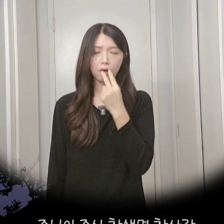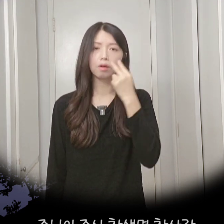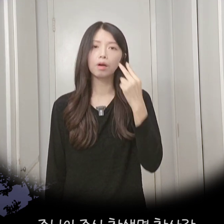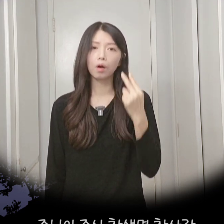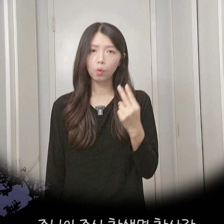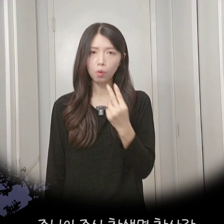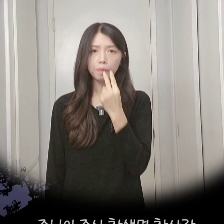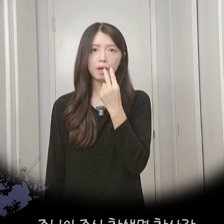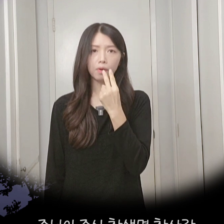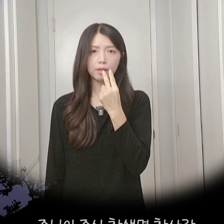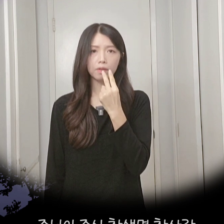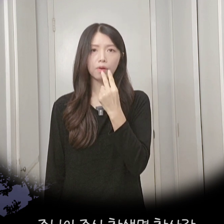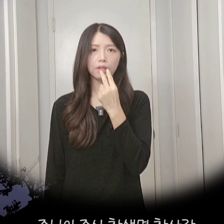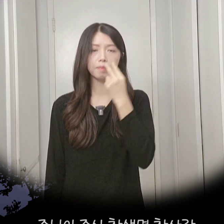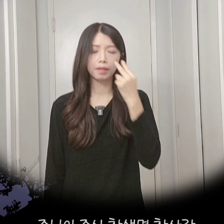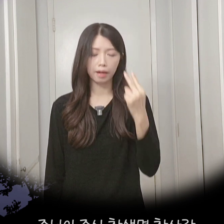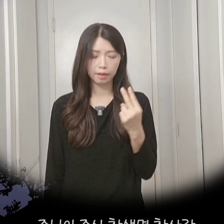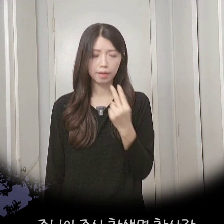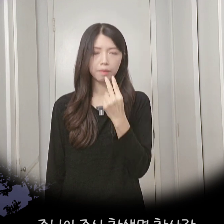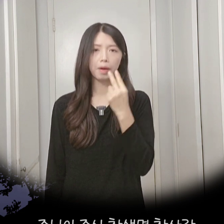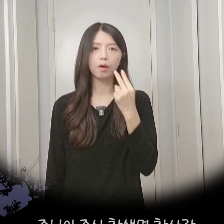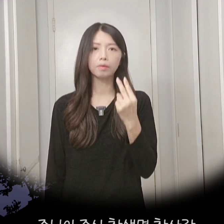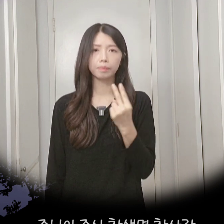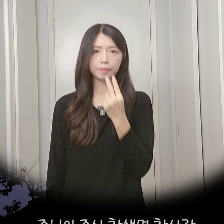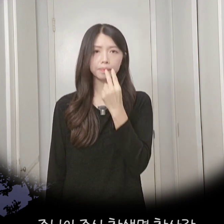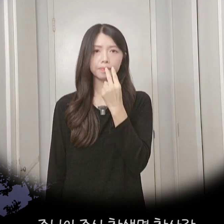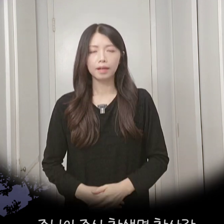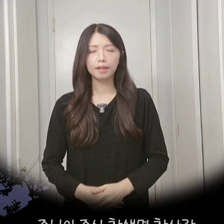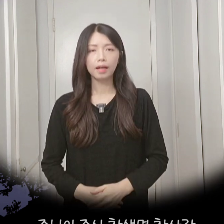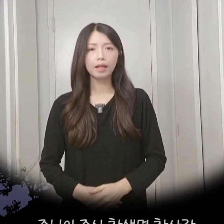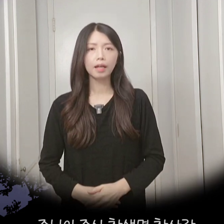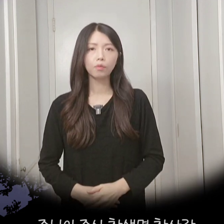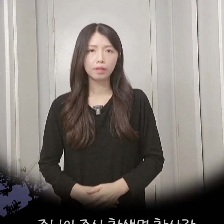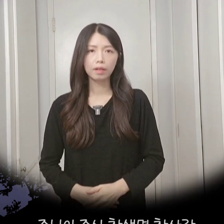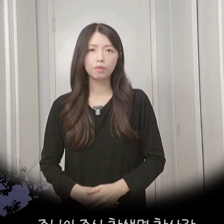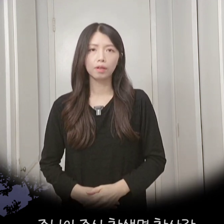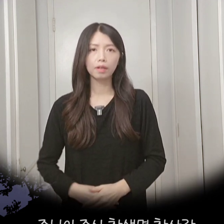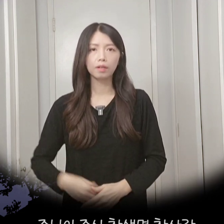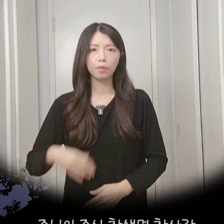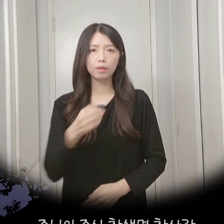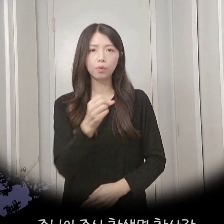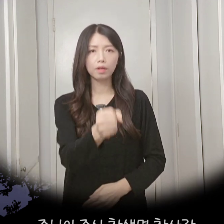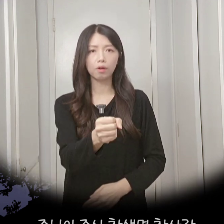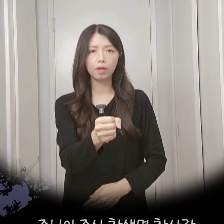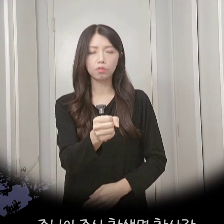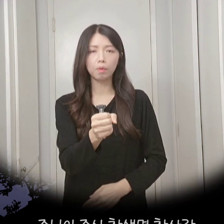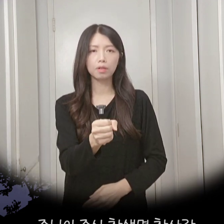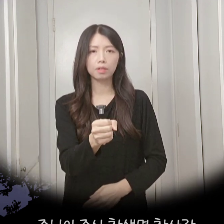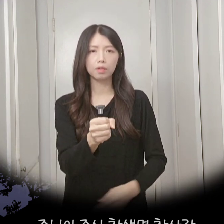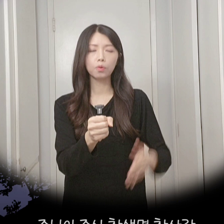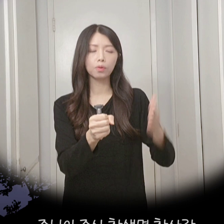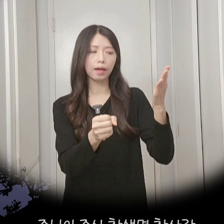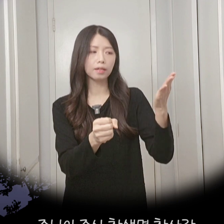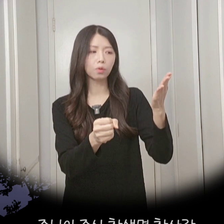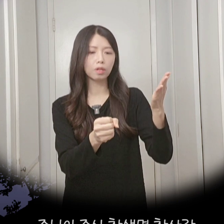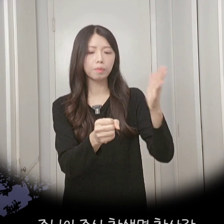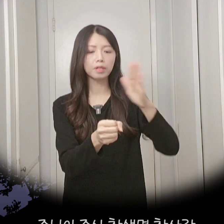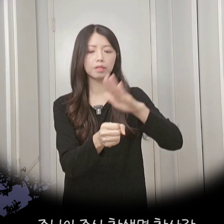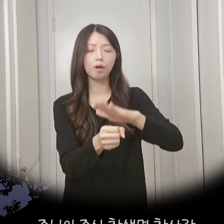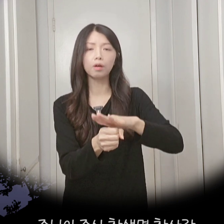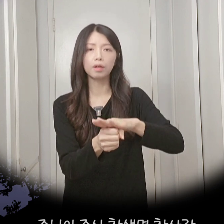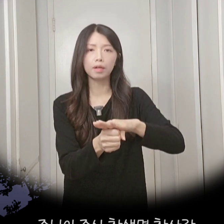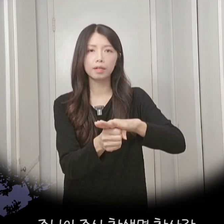생명, 호흡이라고 한 뜻의 수어가 됩니다. 생명. 사랑이라고 한 뜻의 수어는 왼손을 이렇게 주먹 쥐시고 다른